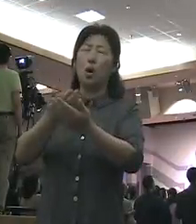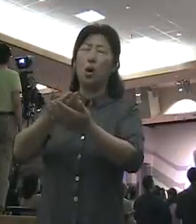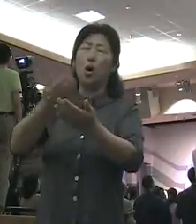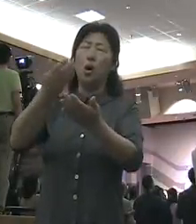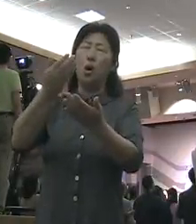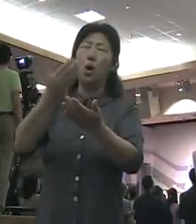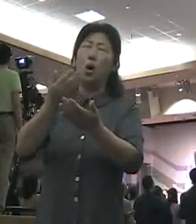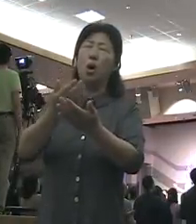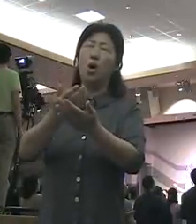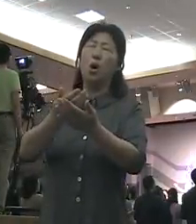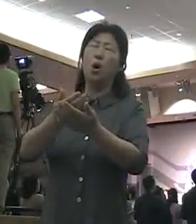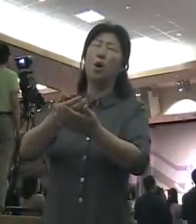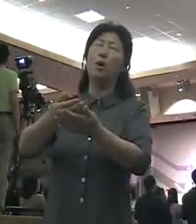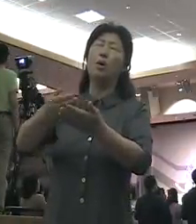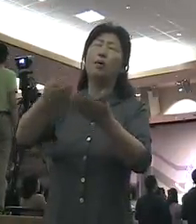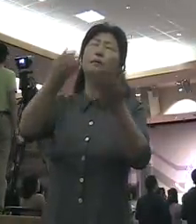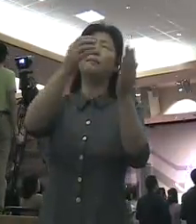받아주소서. 주님을 찬양하오,